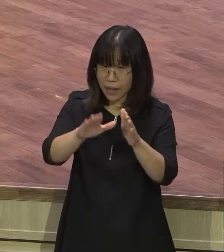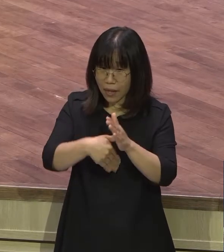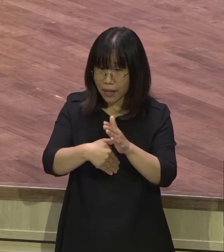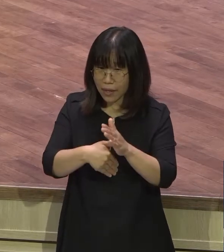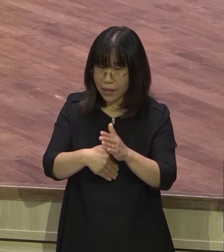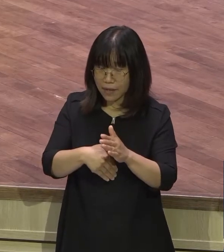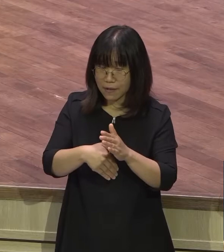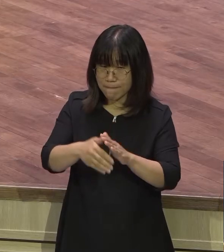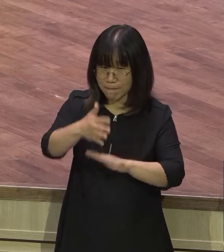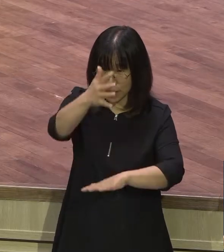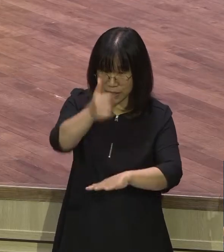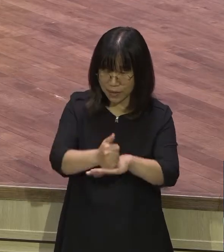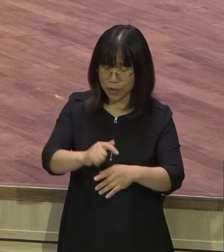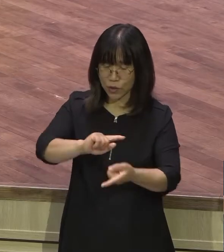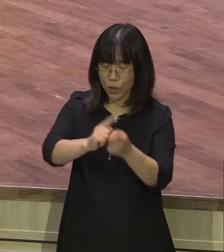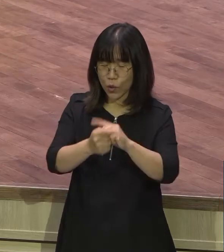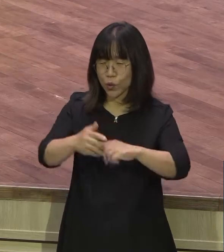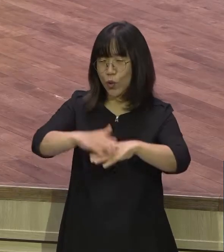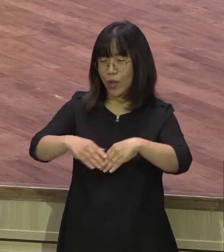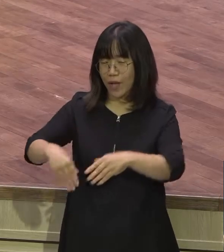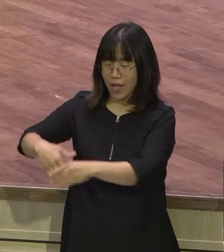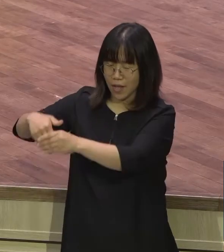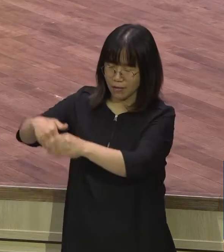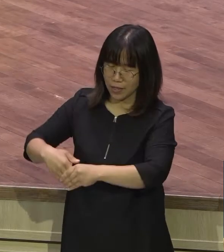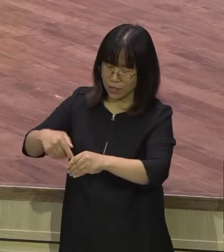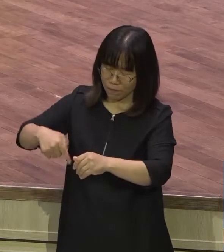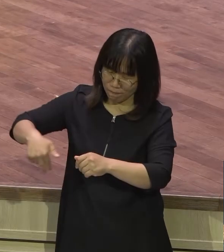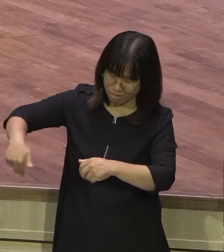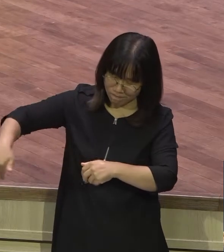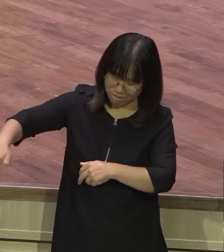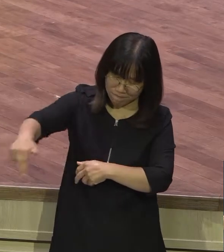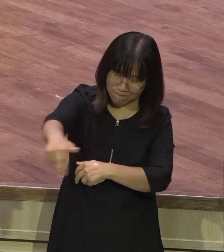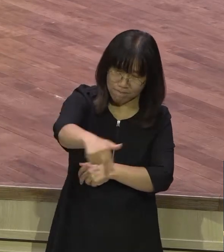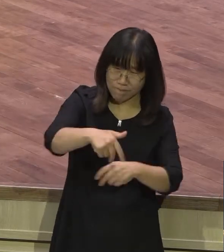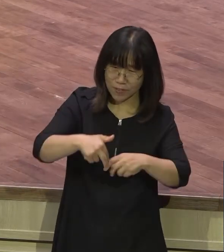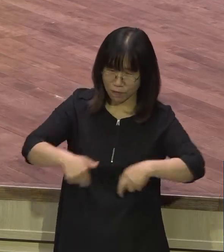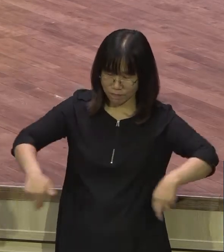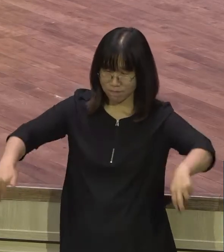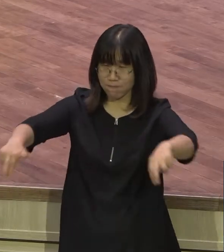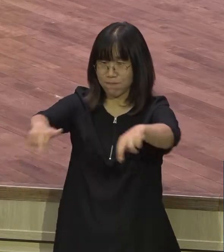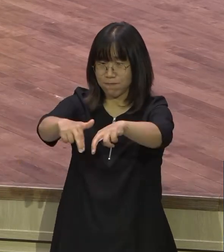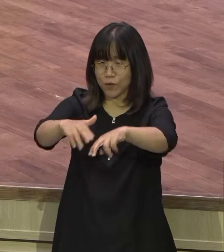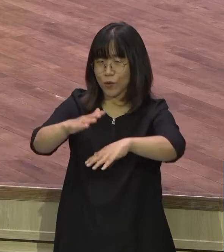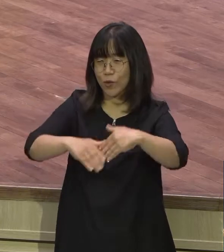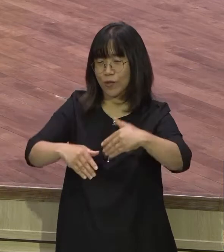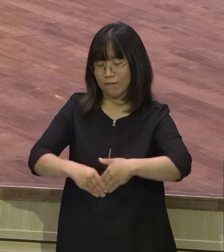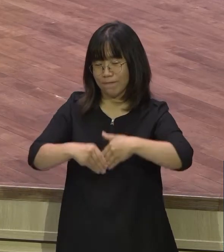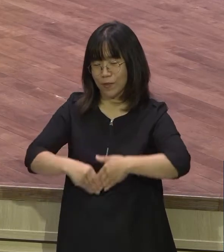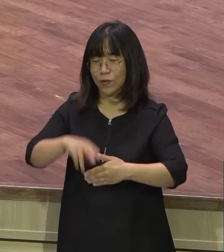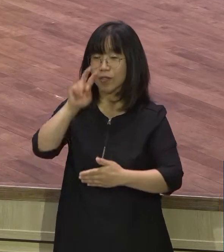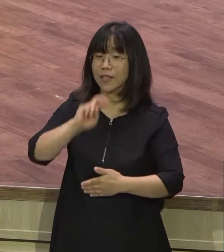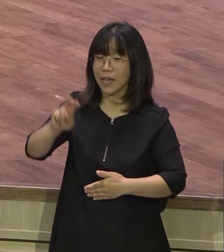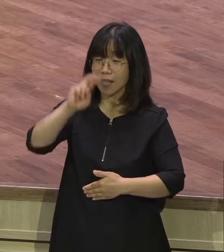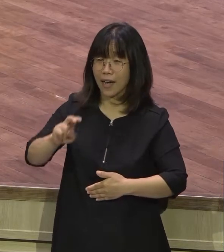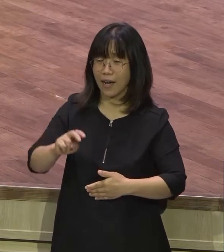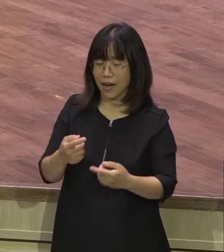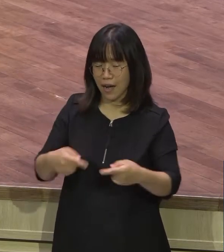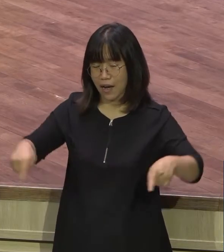손잡고 쫙 끝으로 다 손잡고 찬양 찬양 함께 찬양하고